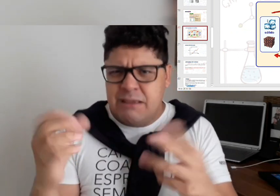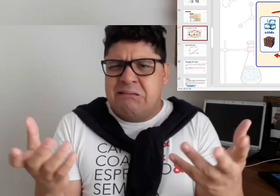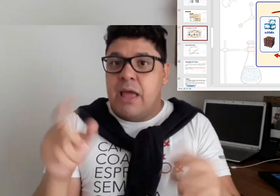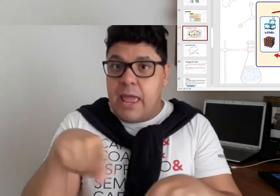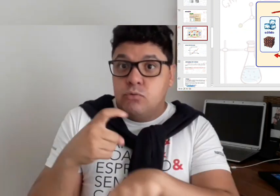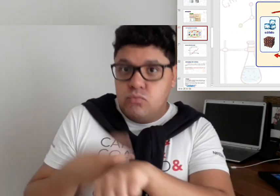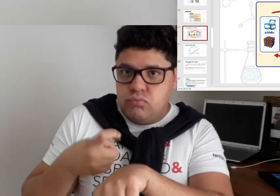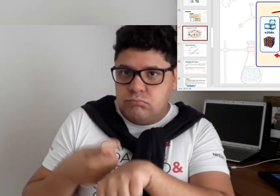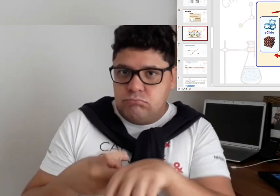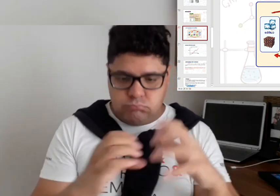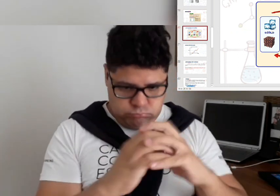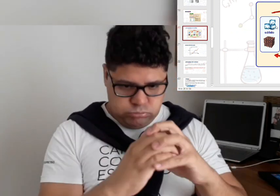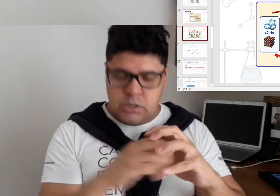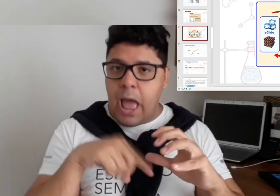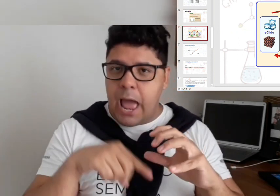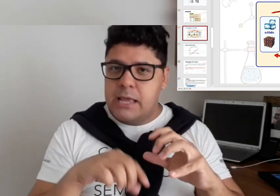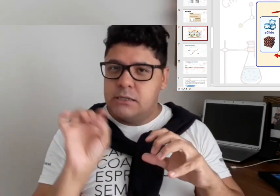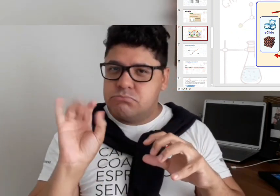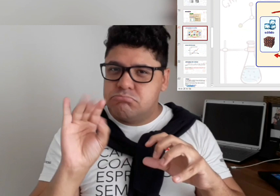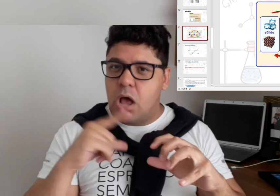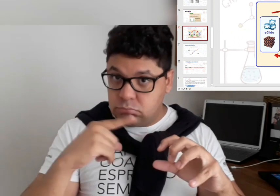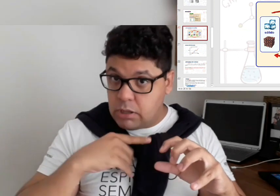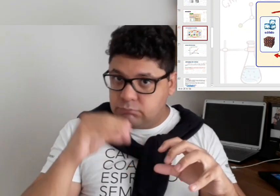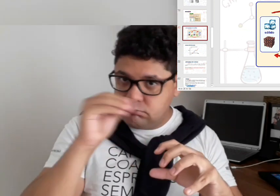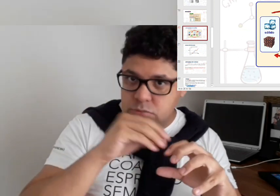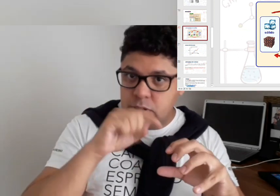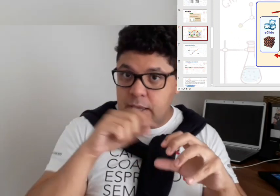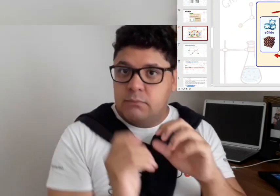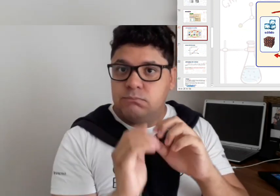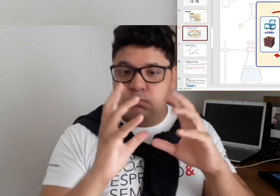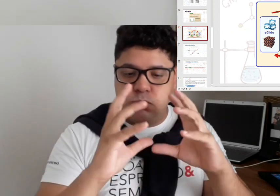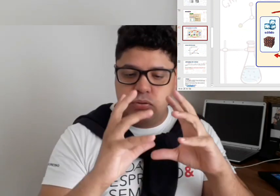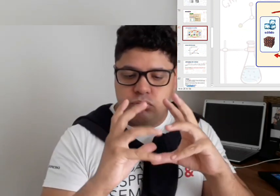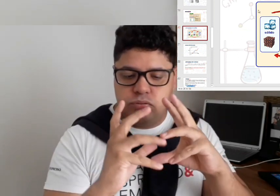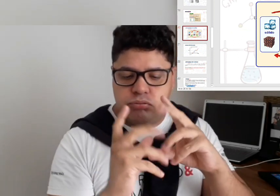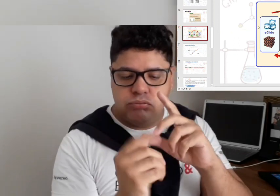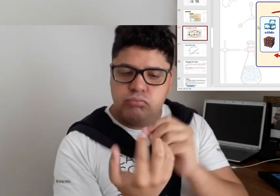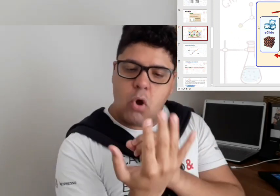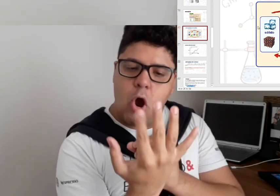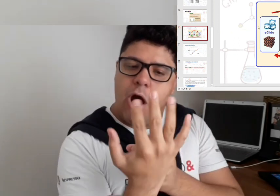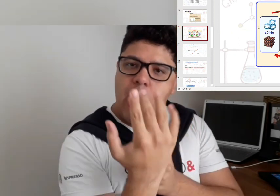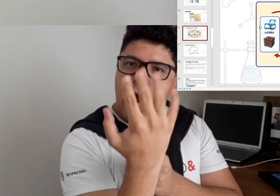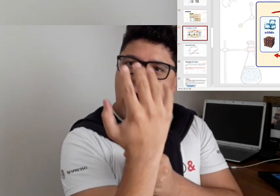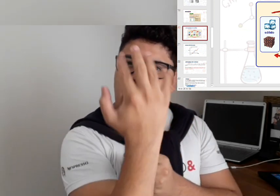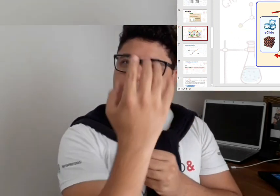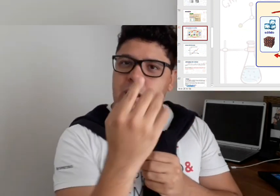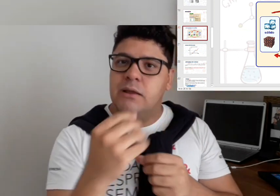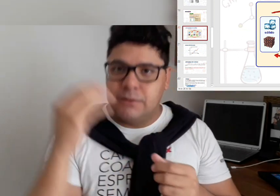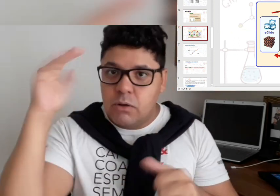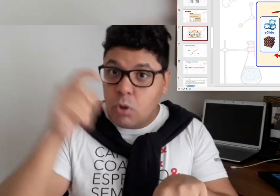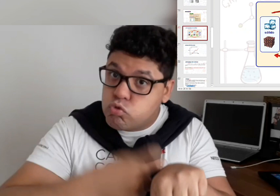não se liquefaz, ele não passa pelo estado líquido antes de chegar no estado gasoso. Ele simplesmente passa